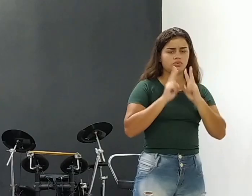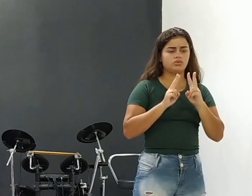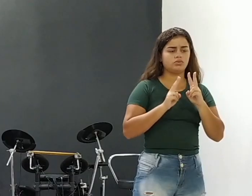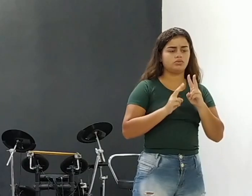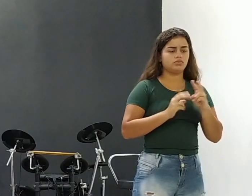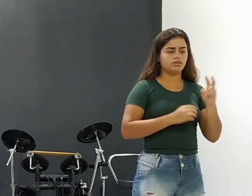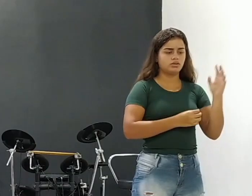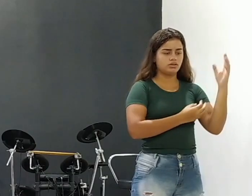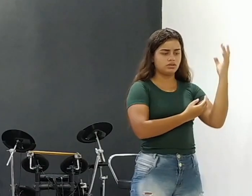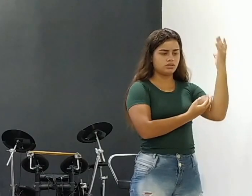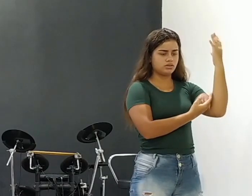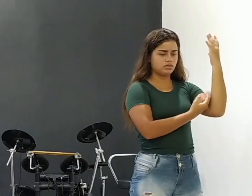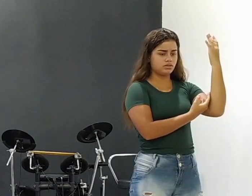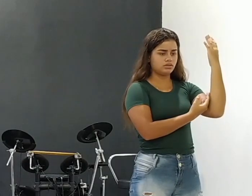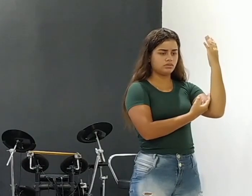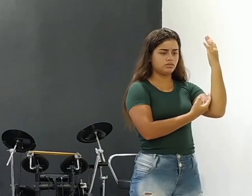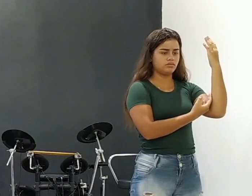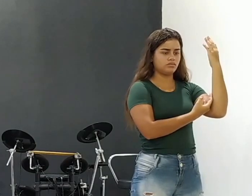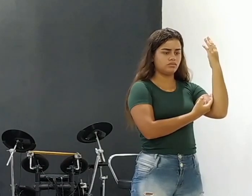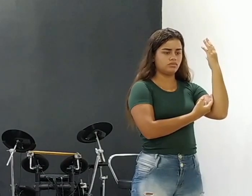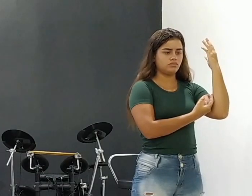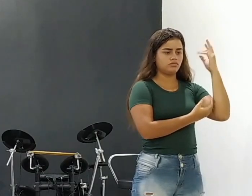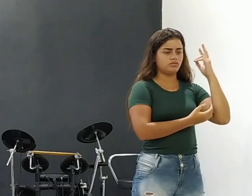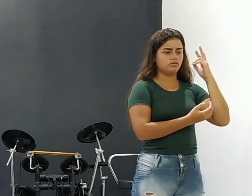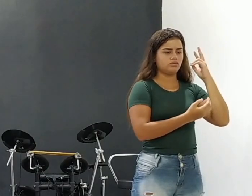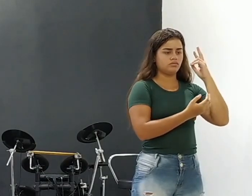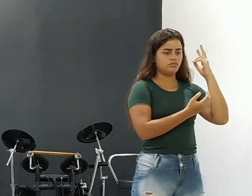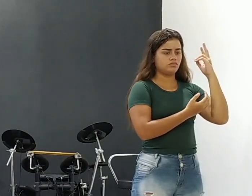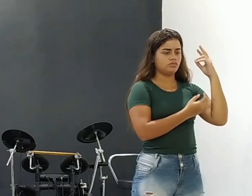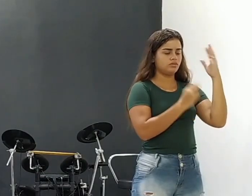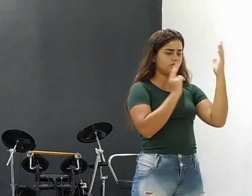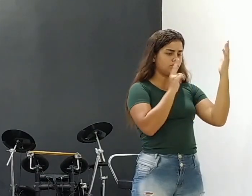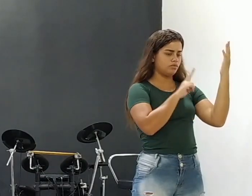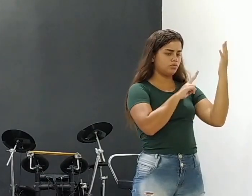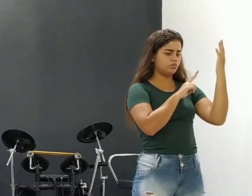pegava fogo, viu, e não se consumiu.